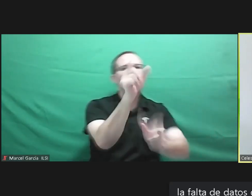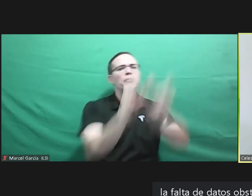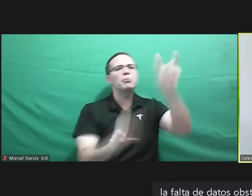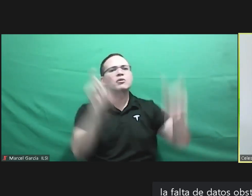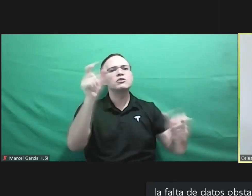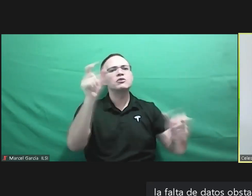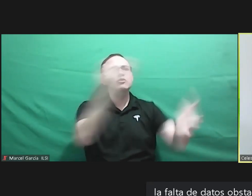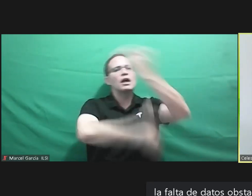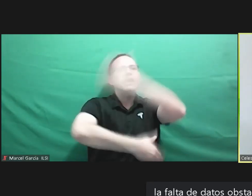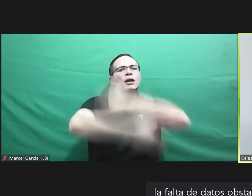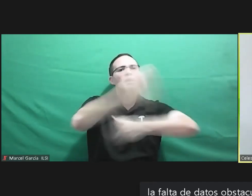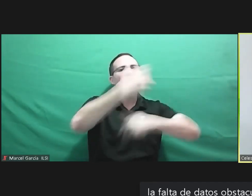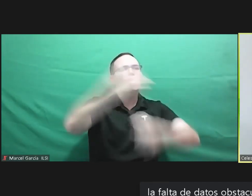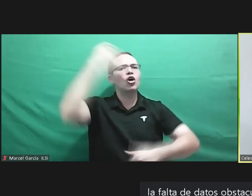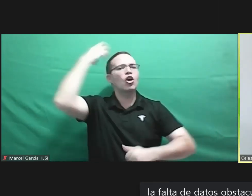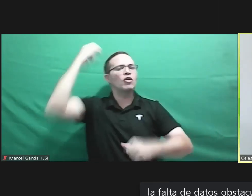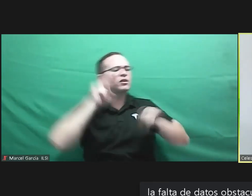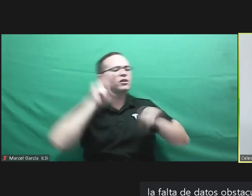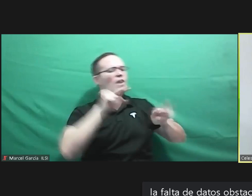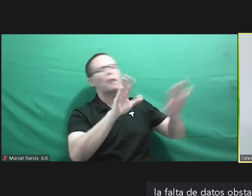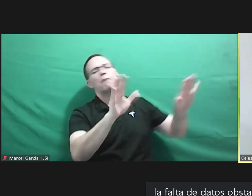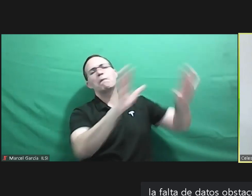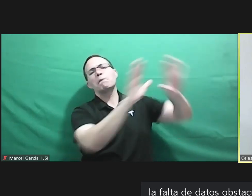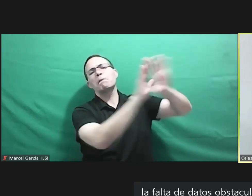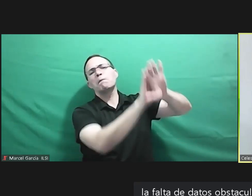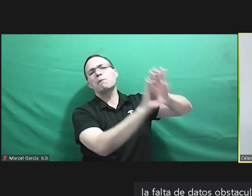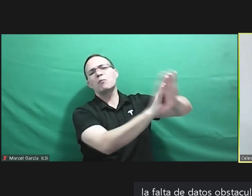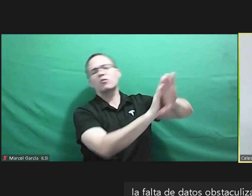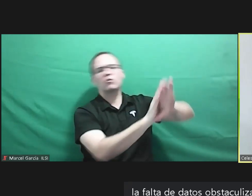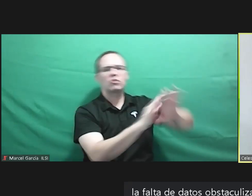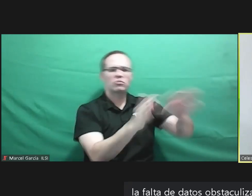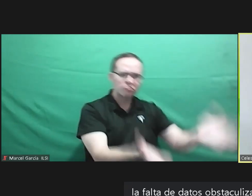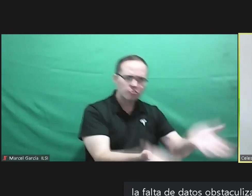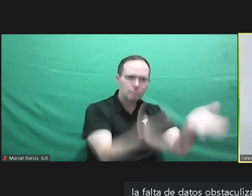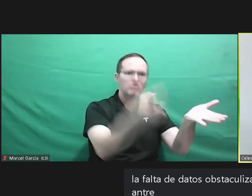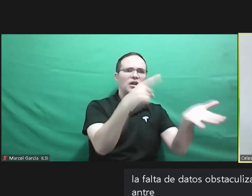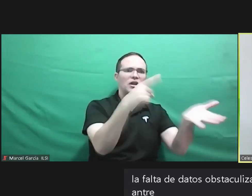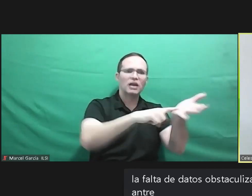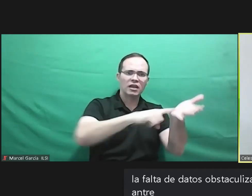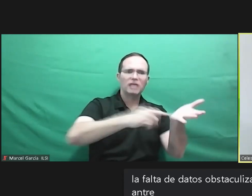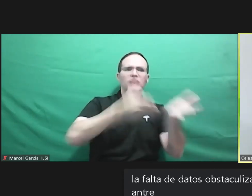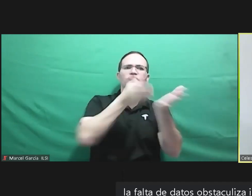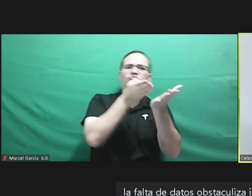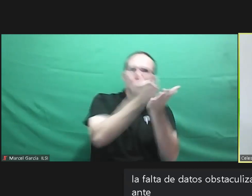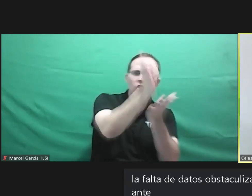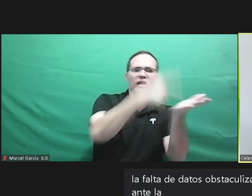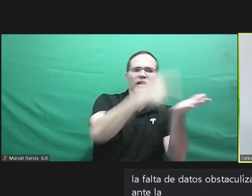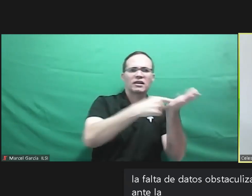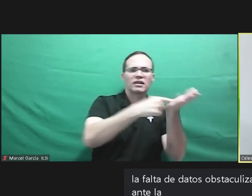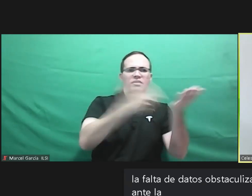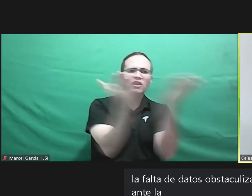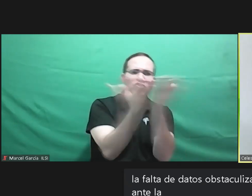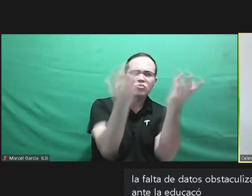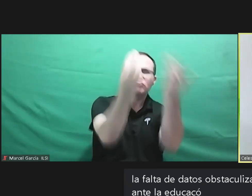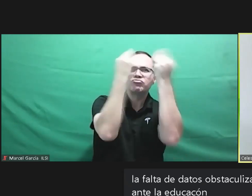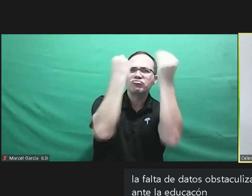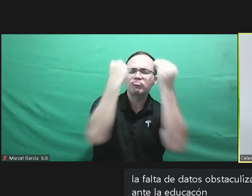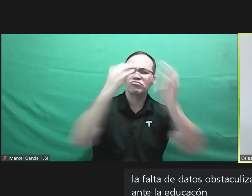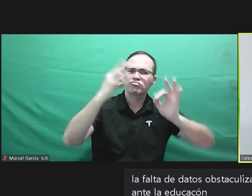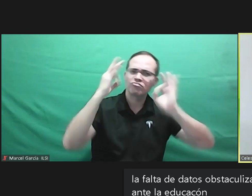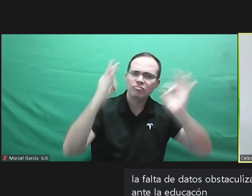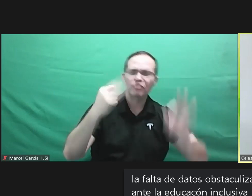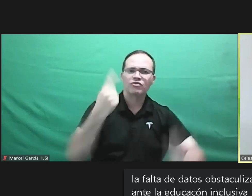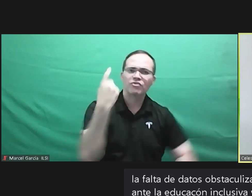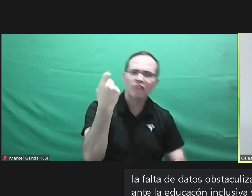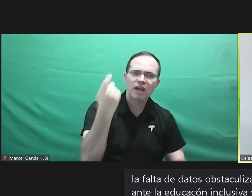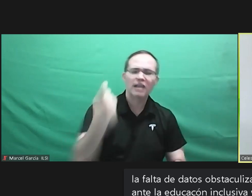gobiernos que la tienen que garantizar y demás. Entonces, a veces desde la sociedad civil estas discusiones las vemos como